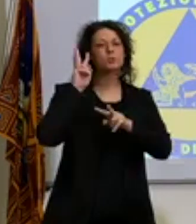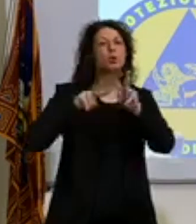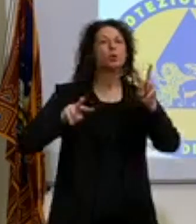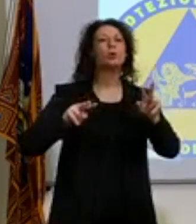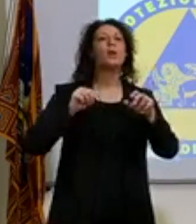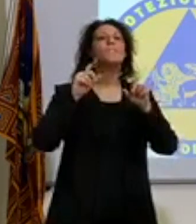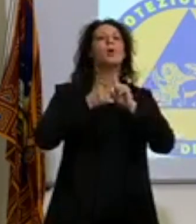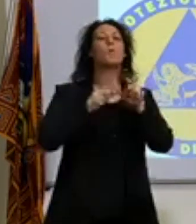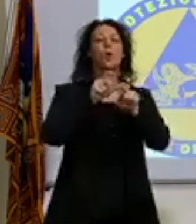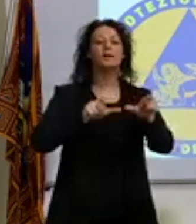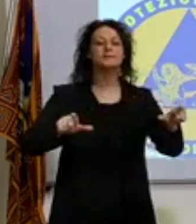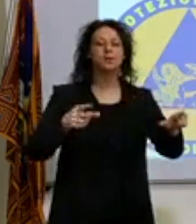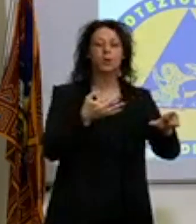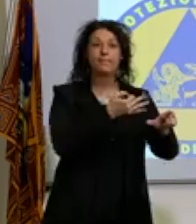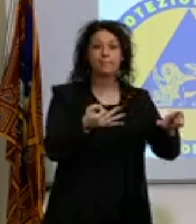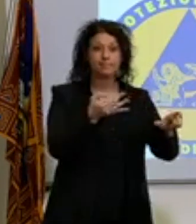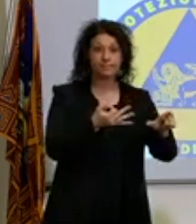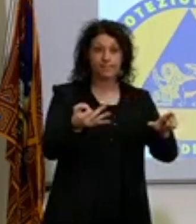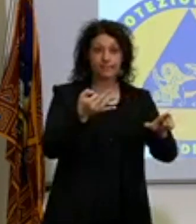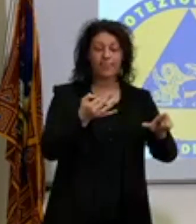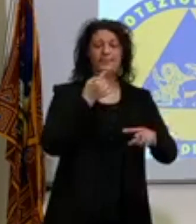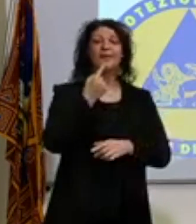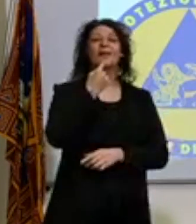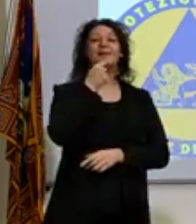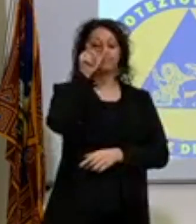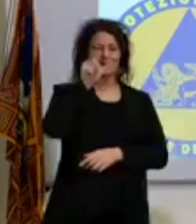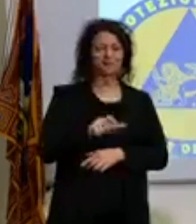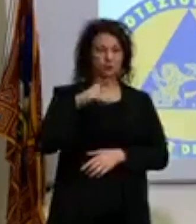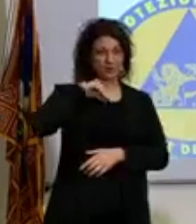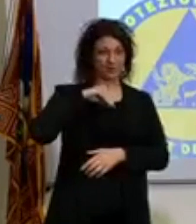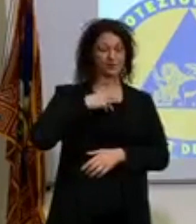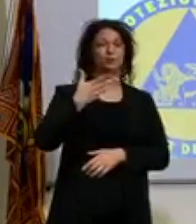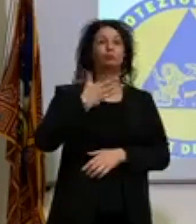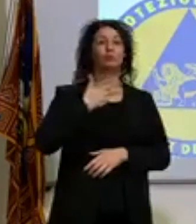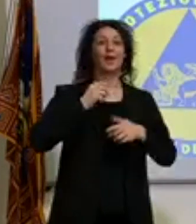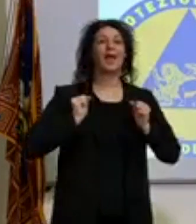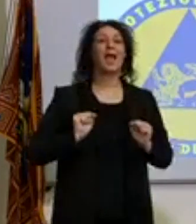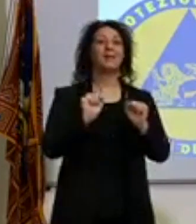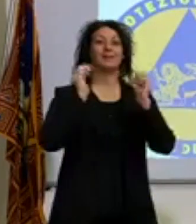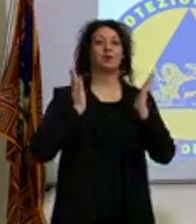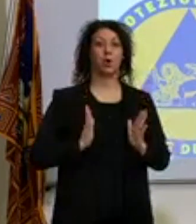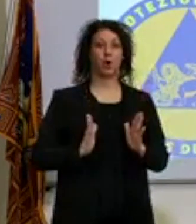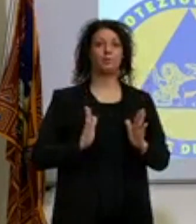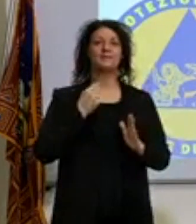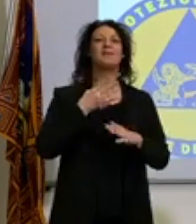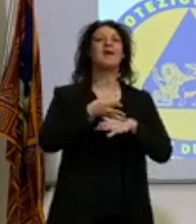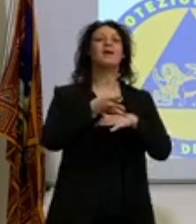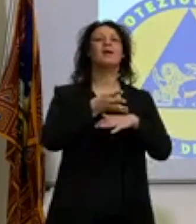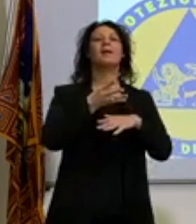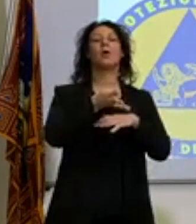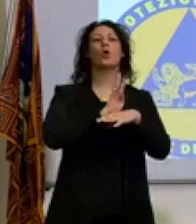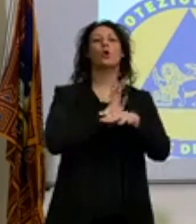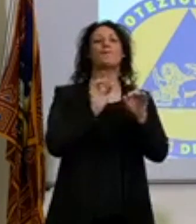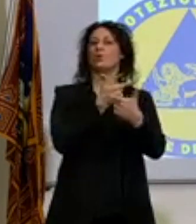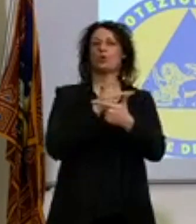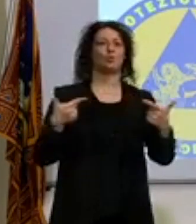popolazione. Per dire, chi ha gli anticorpi e è confermato negativo e ha gli anticorpi può avere